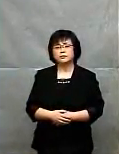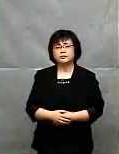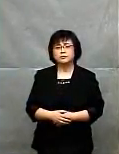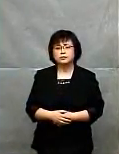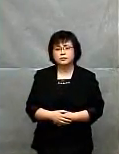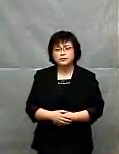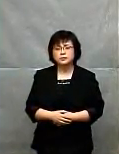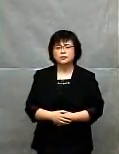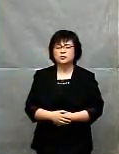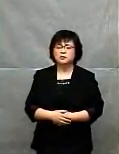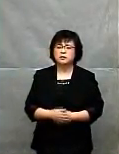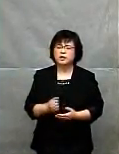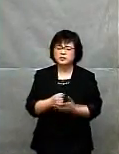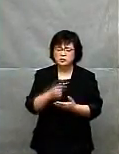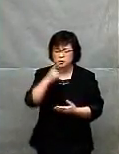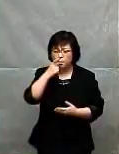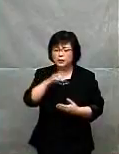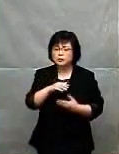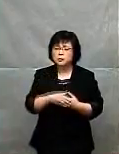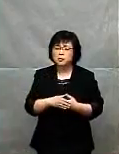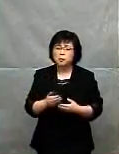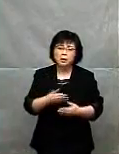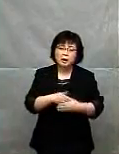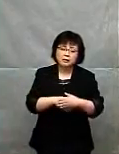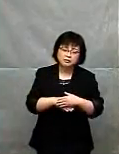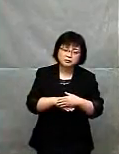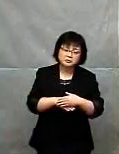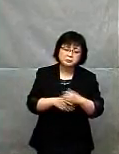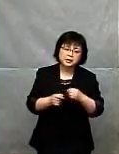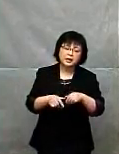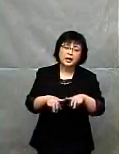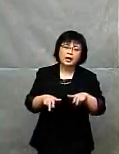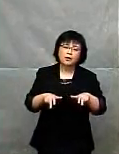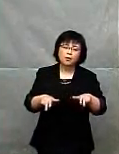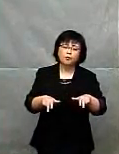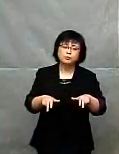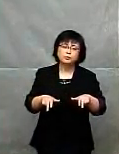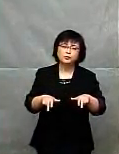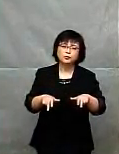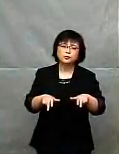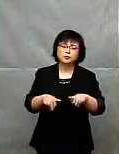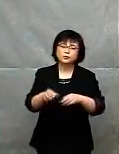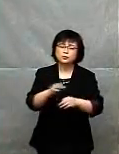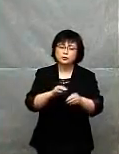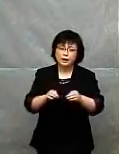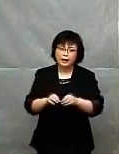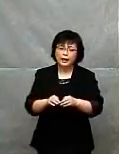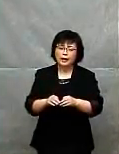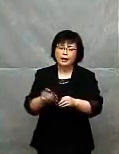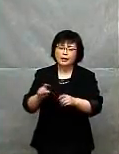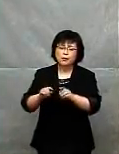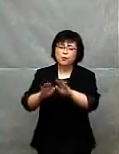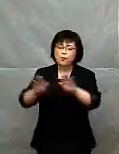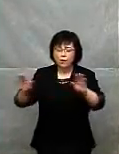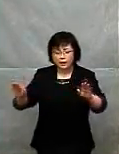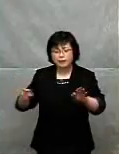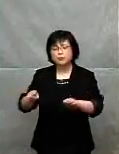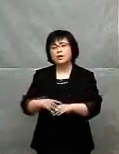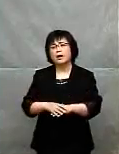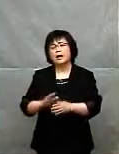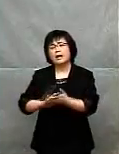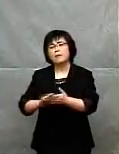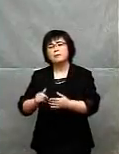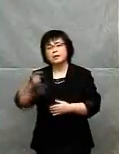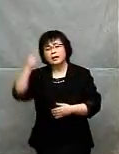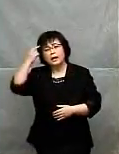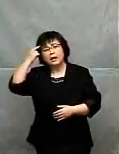不都合なところはあまり表に出さないような形での県民への、情報公開ということになりますとです、ね、県民が考